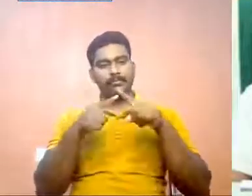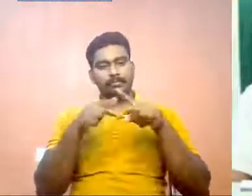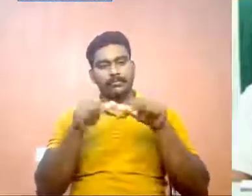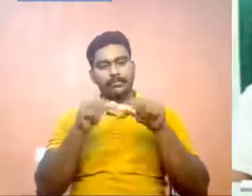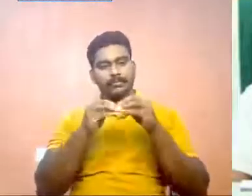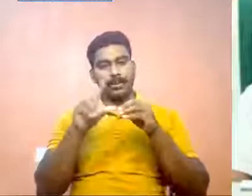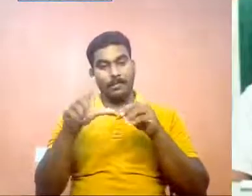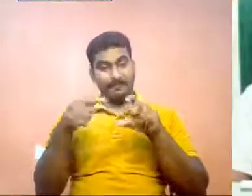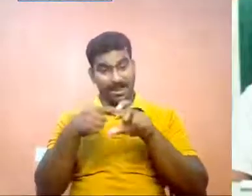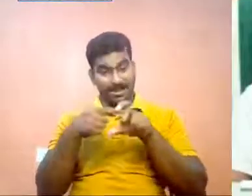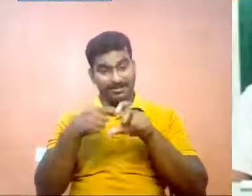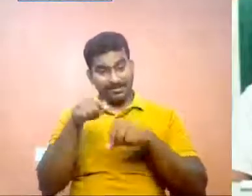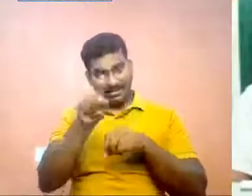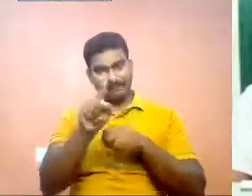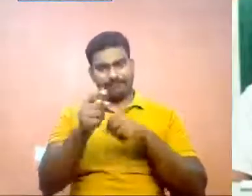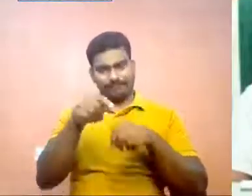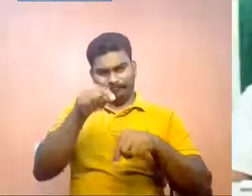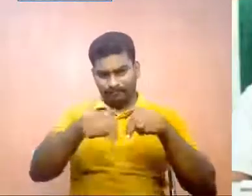അതിന് വിത്ത്